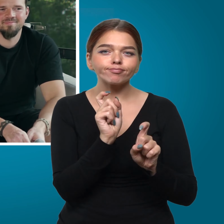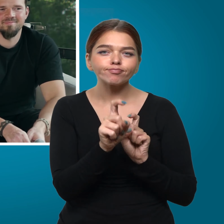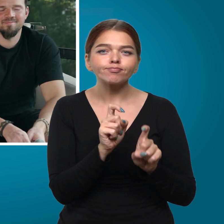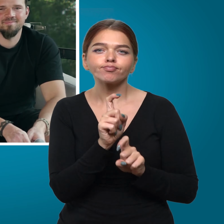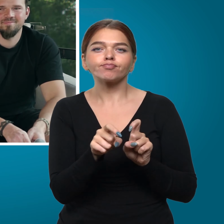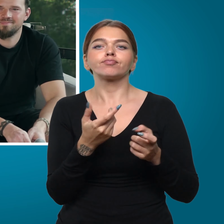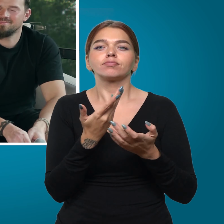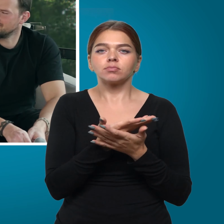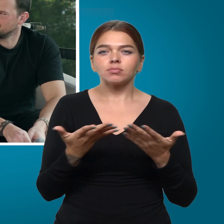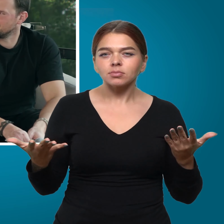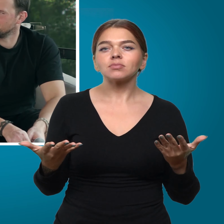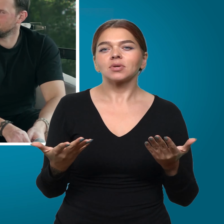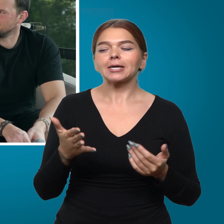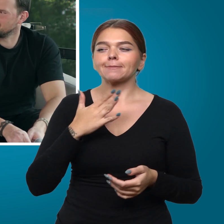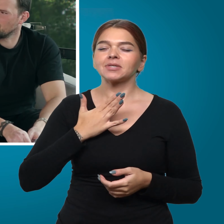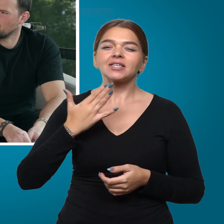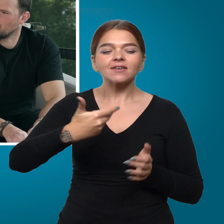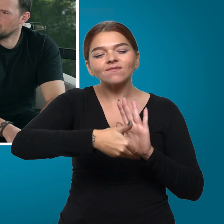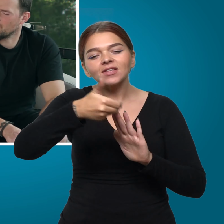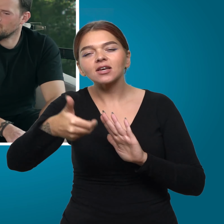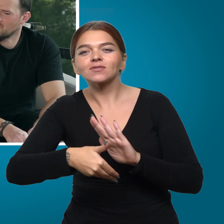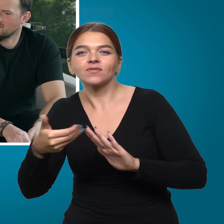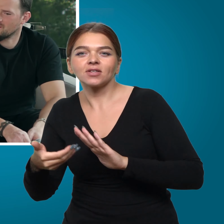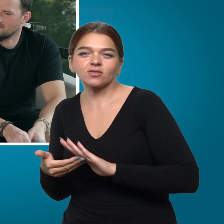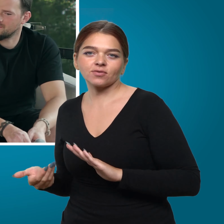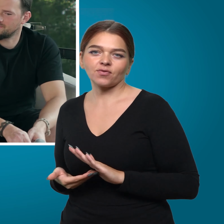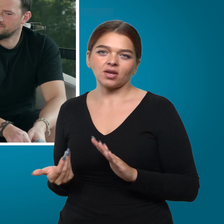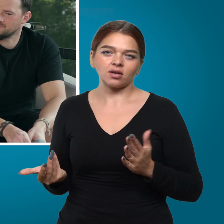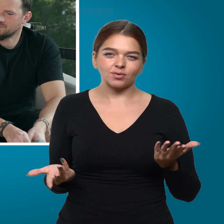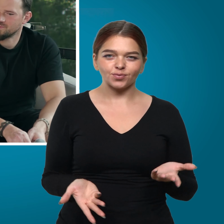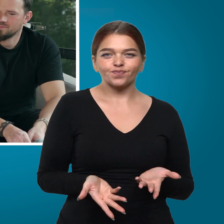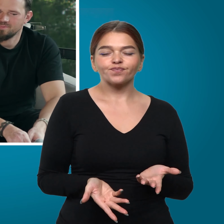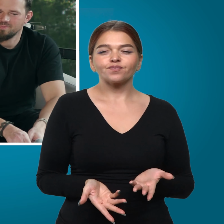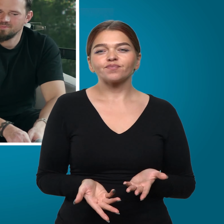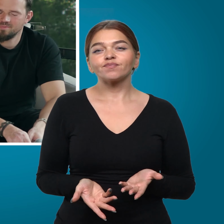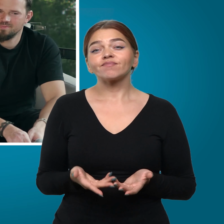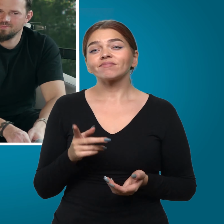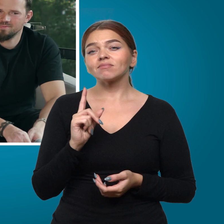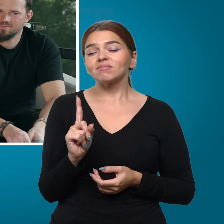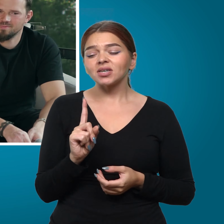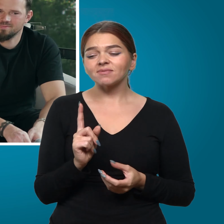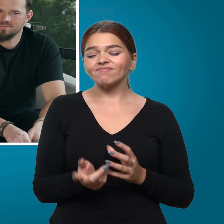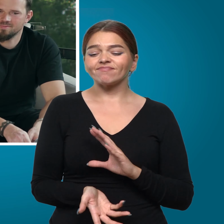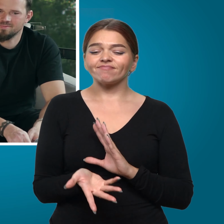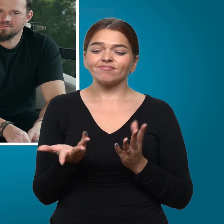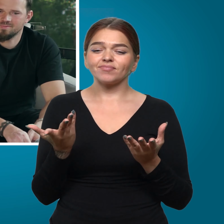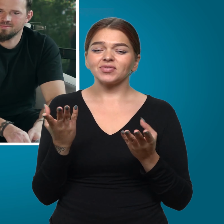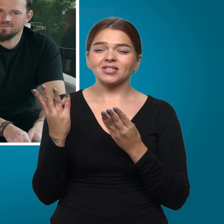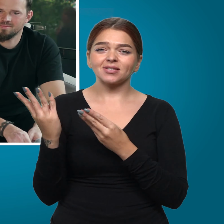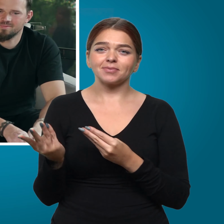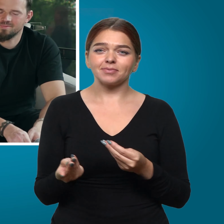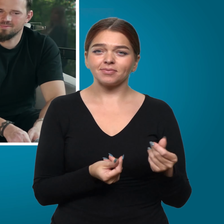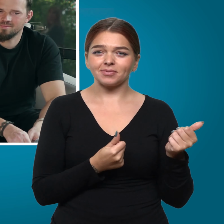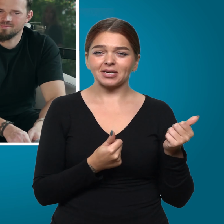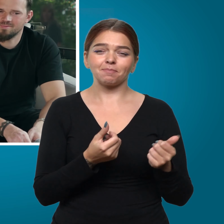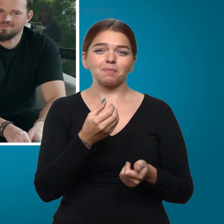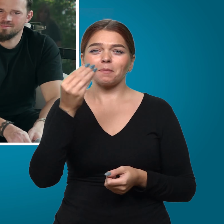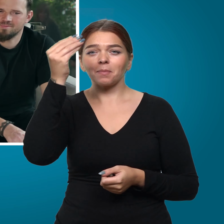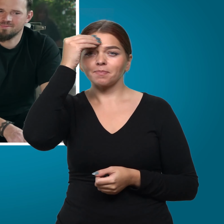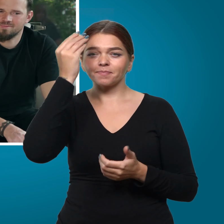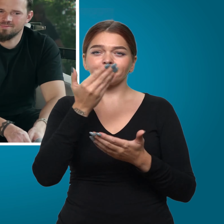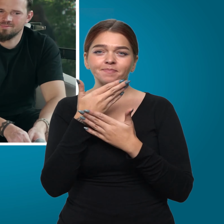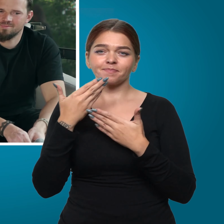Bet galų gale visą tai pasipalieka pakankamai nereikšminga. Tas paauglys užauga, baigia